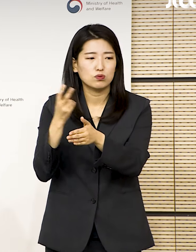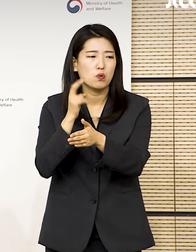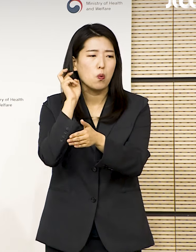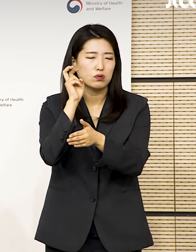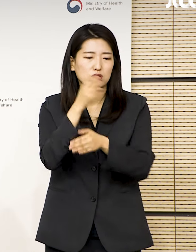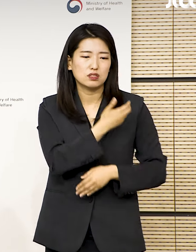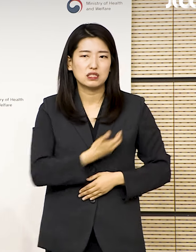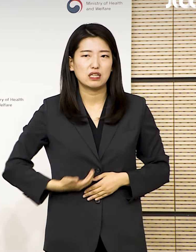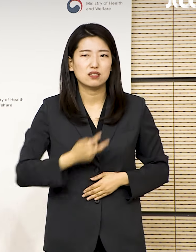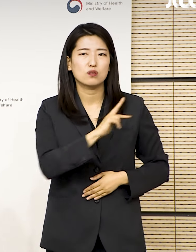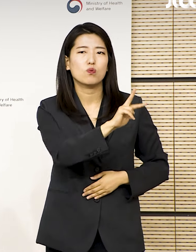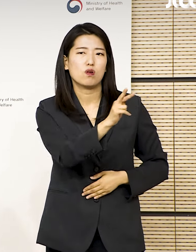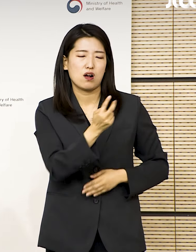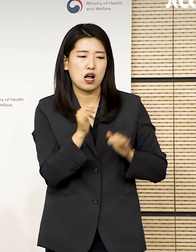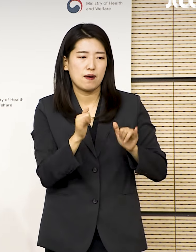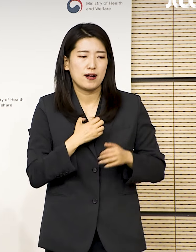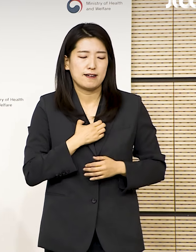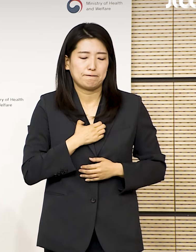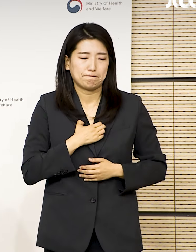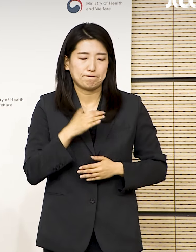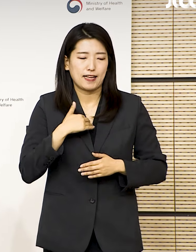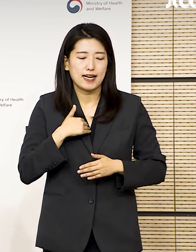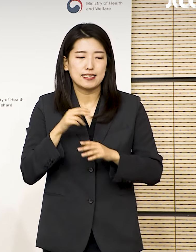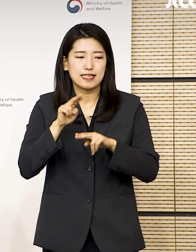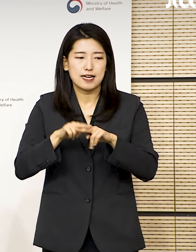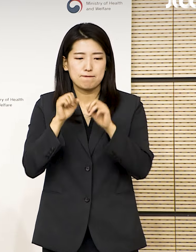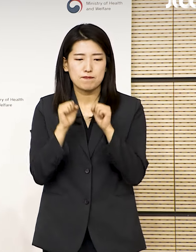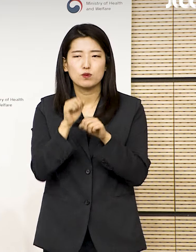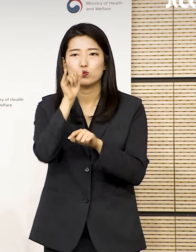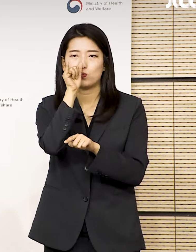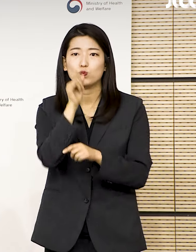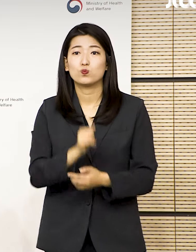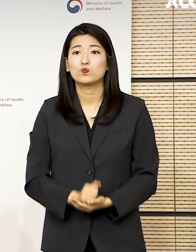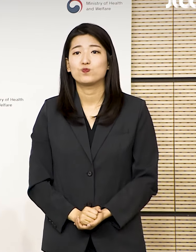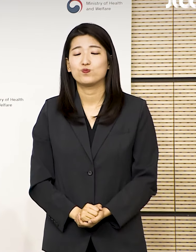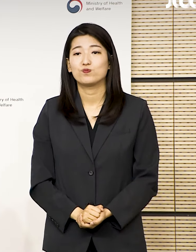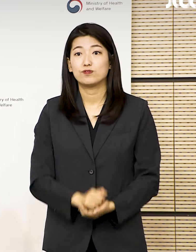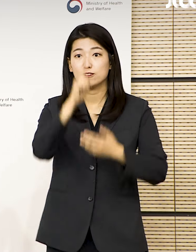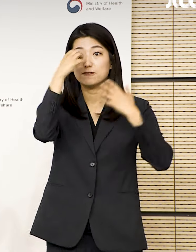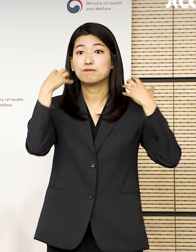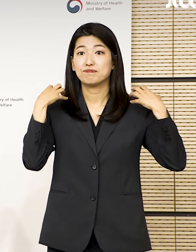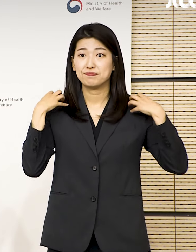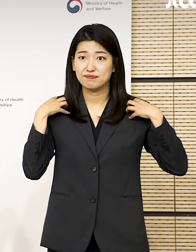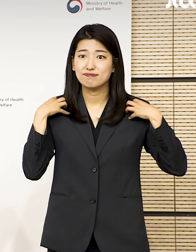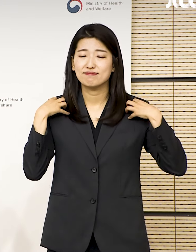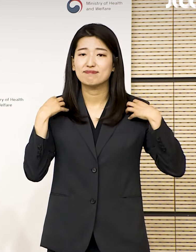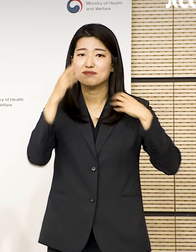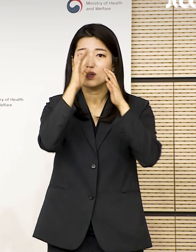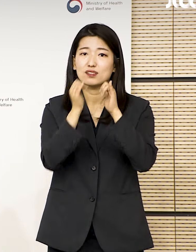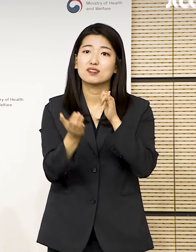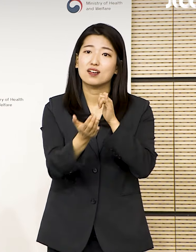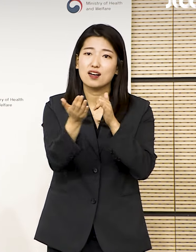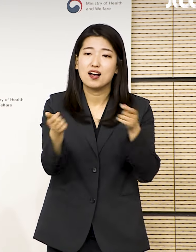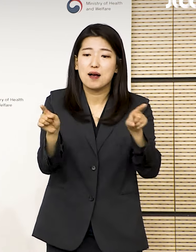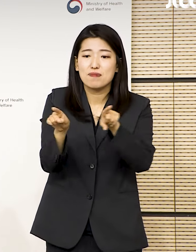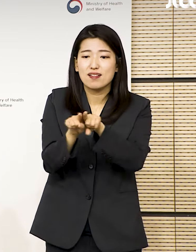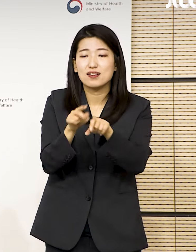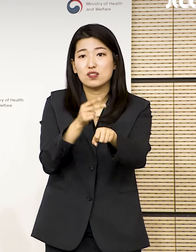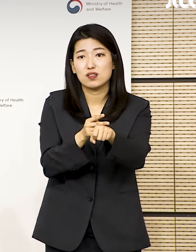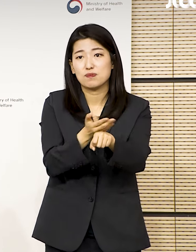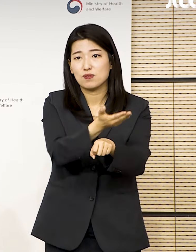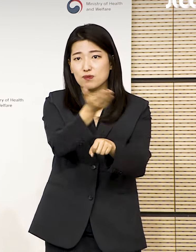지키고 계십니다 정부는 환자의 곁을 지키는 의사 여러분들이 보다 나은 여건에서 근무하고